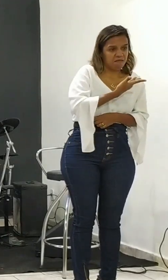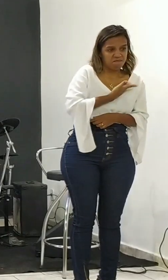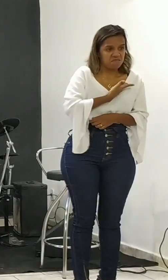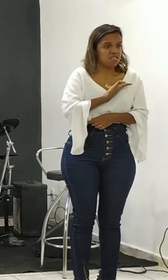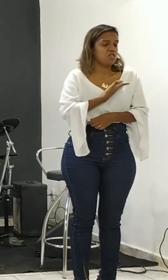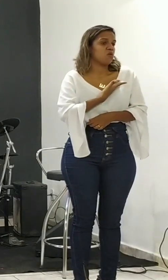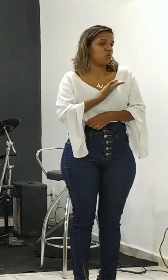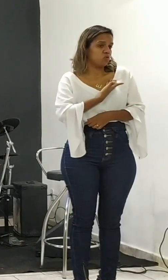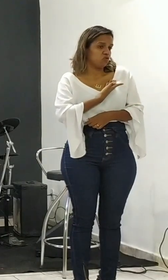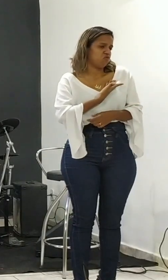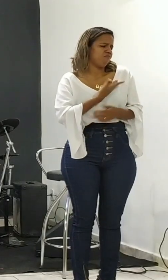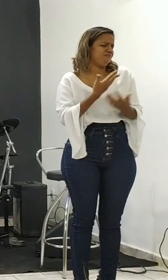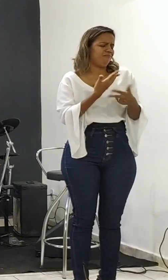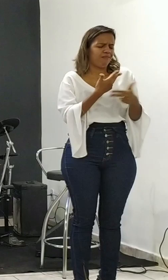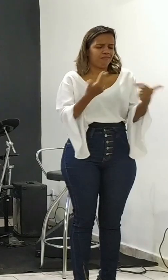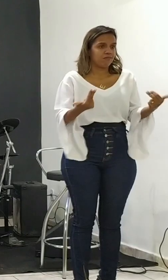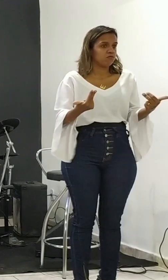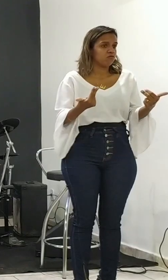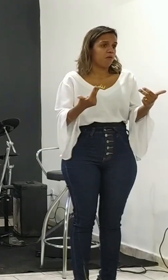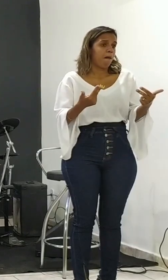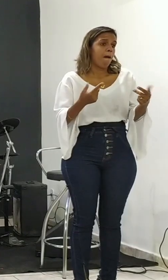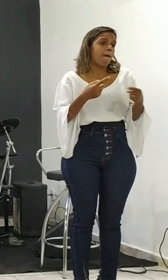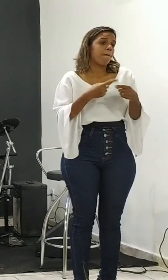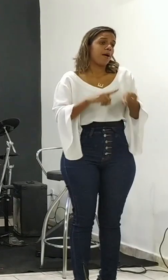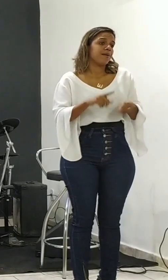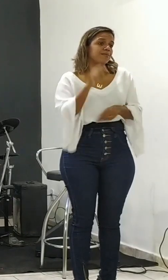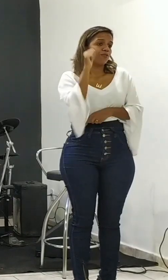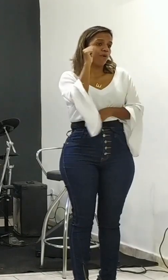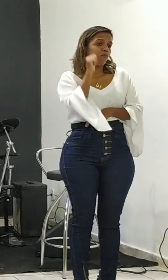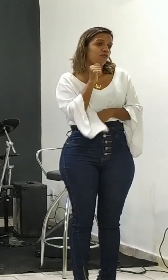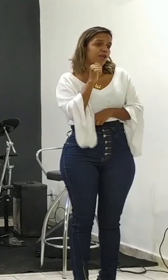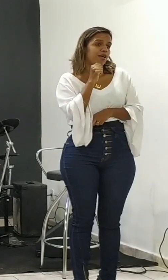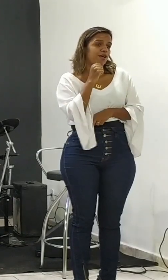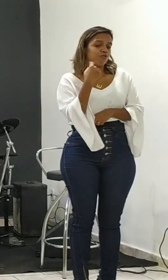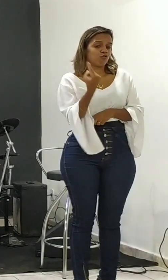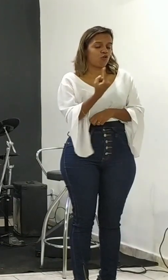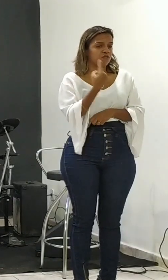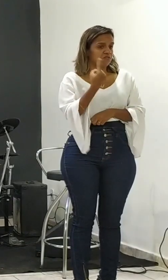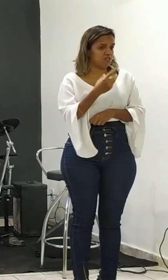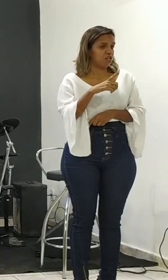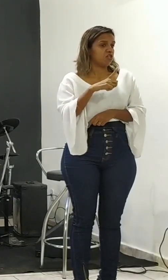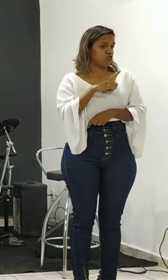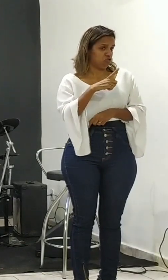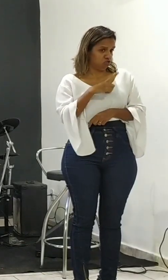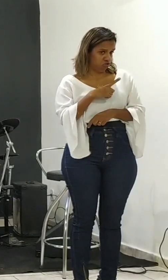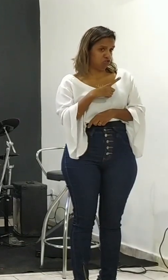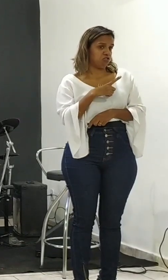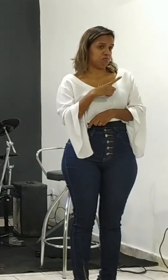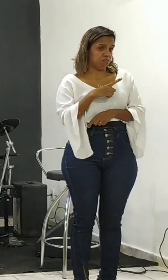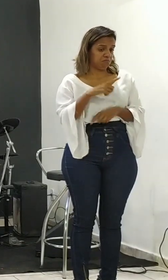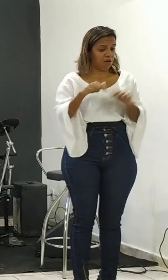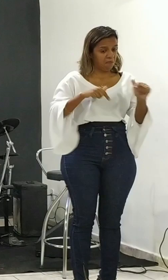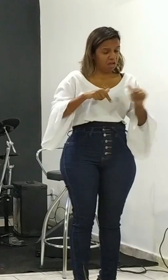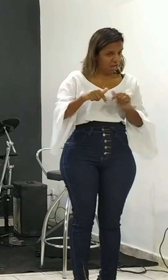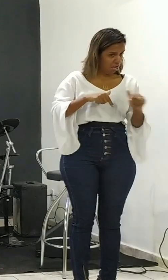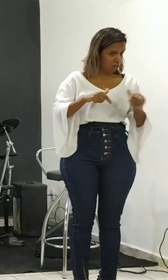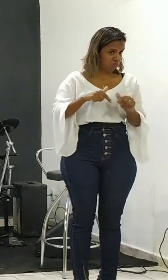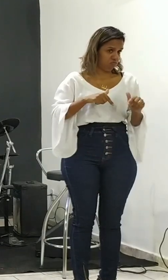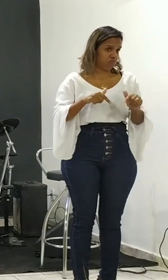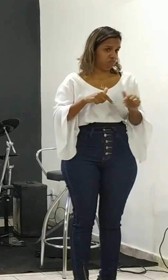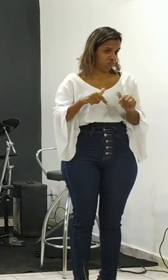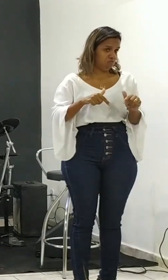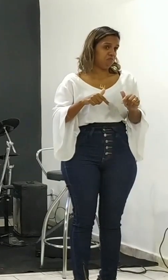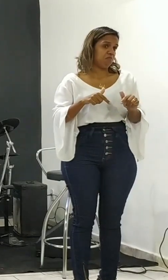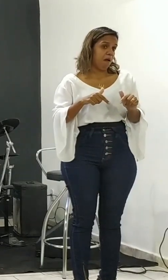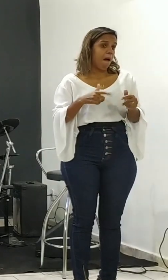de paciente, e era uma mulher só, tinha filhos, bem sucedida. E achava